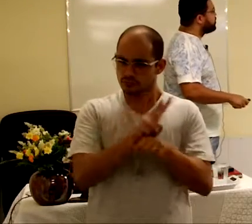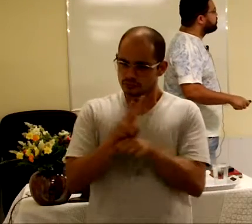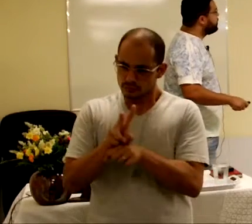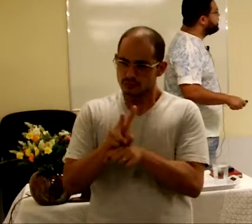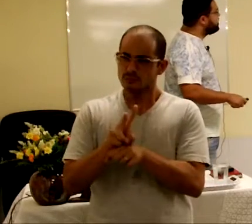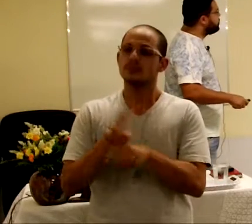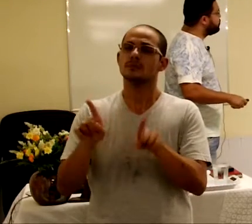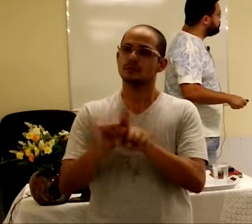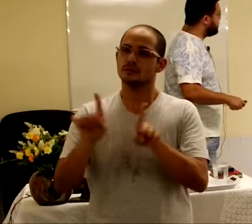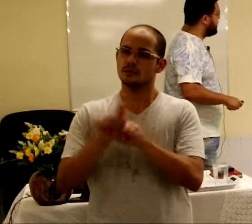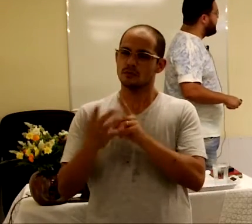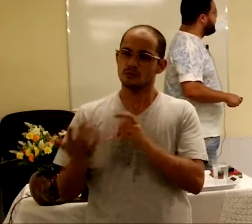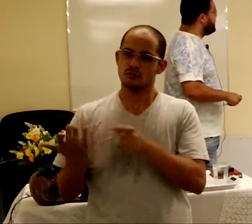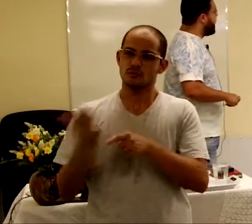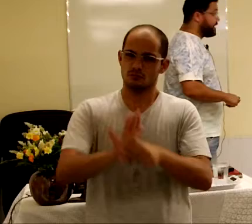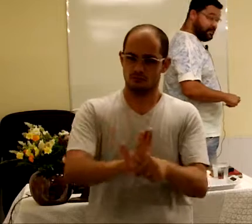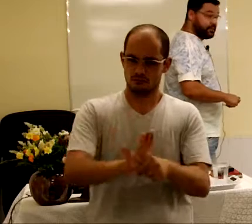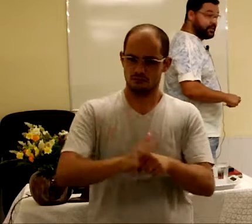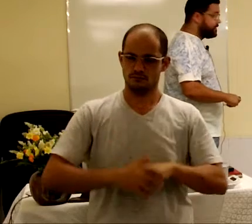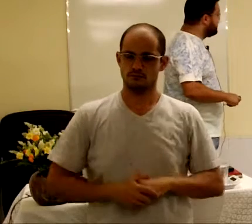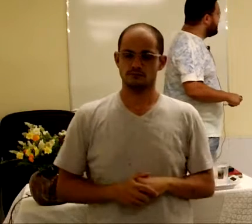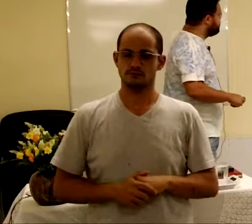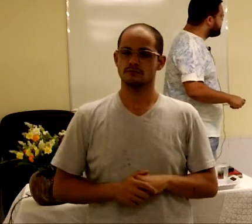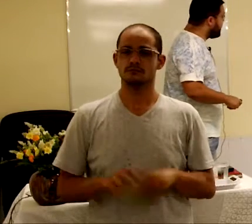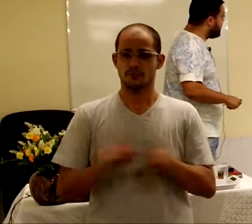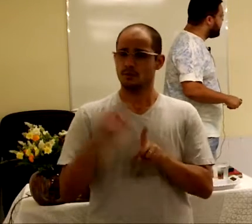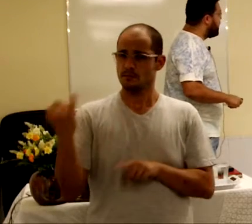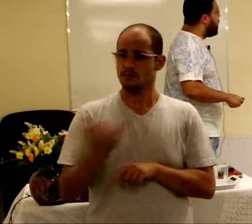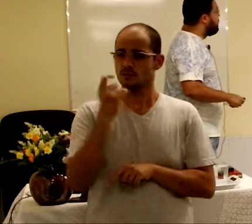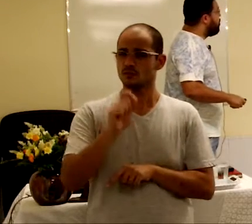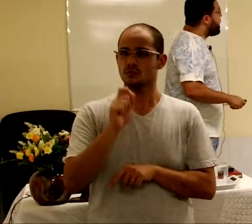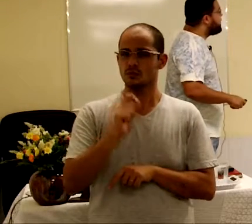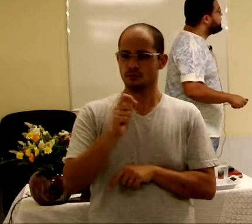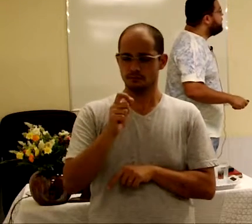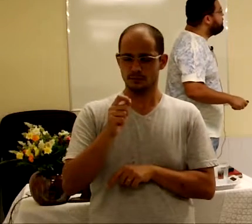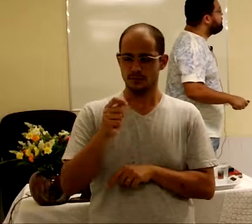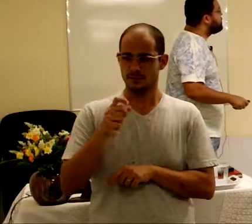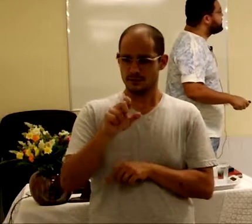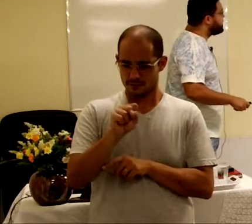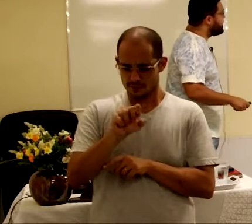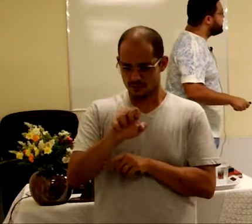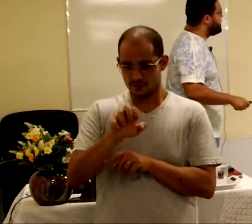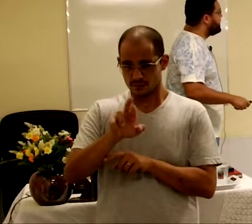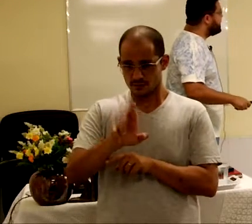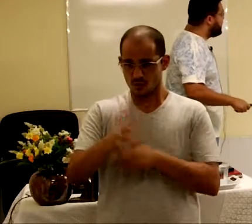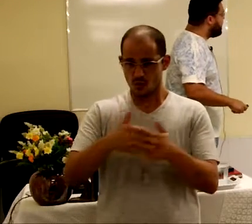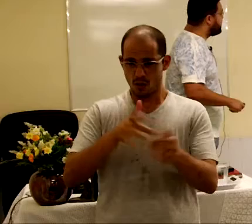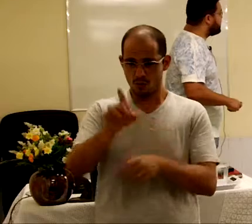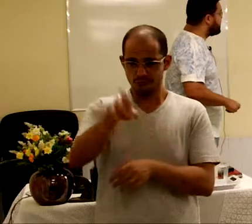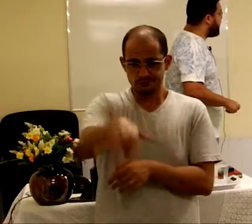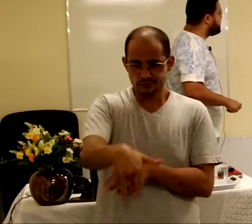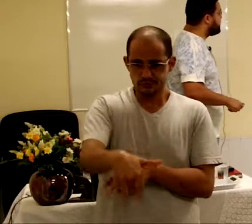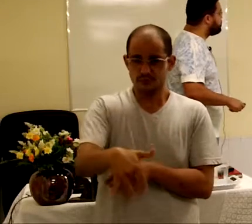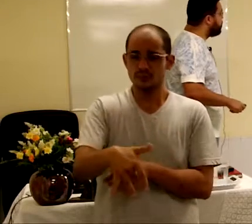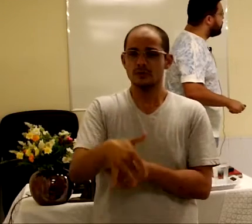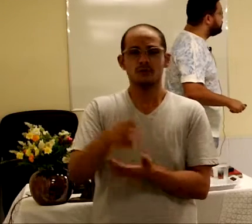sua solicitude. Isso é importante. Nenhum ser, por mais ínfimo que seja, deixa de